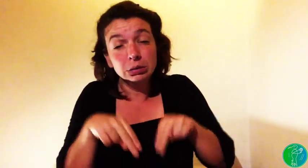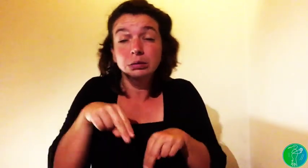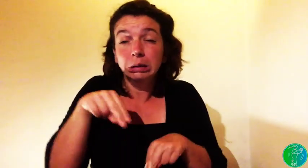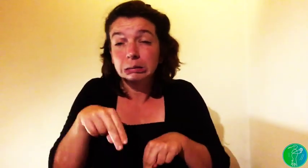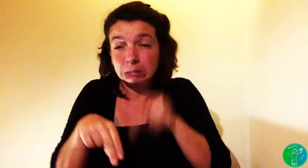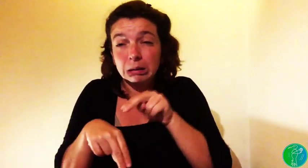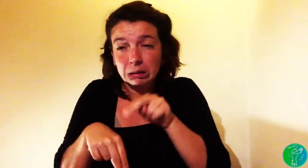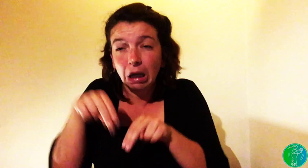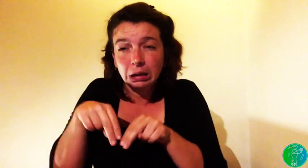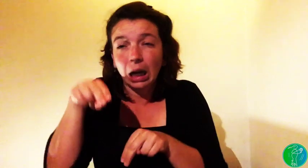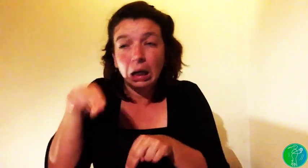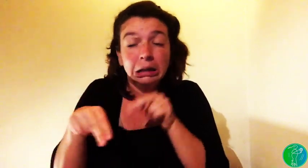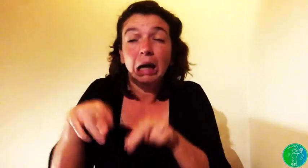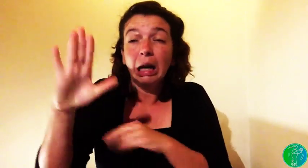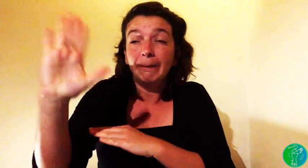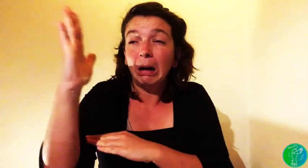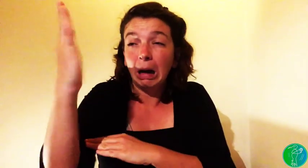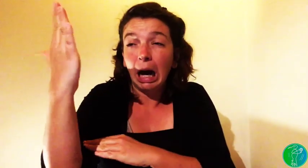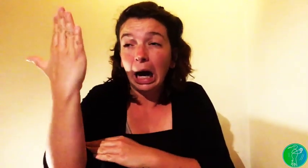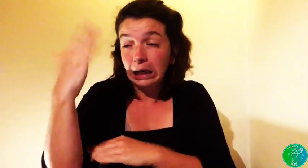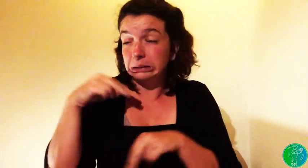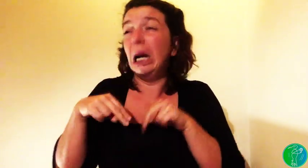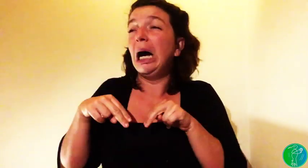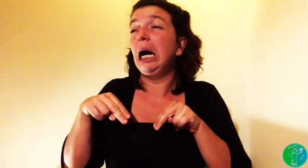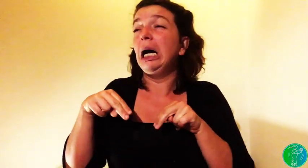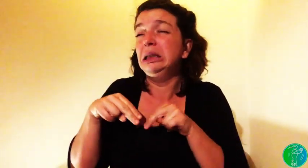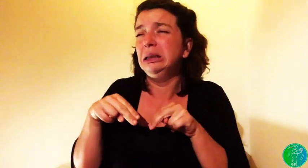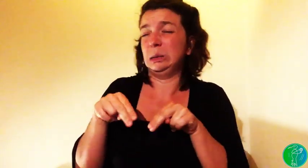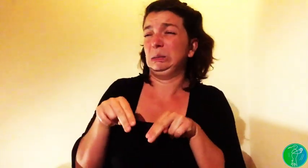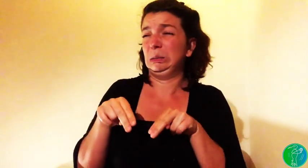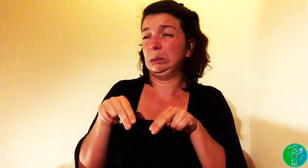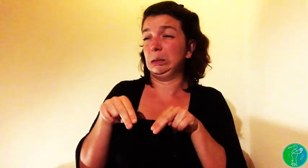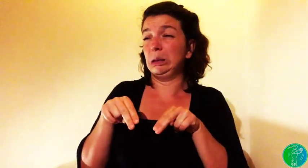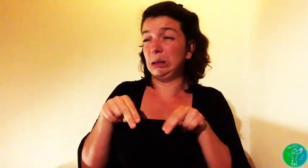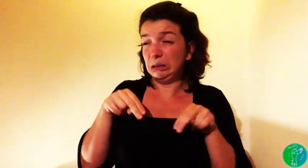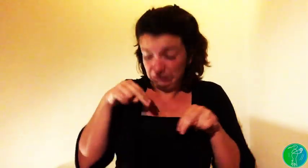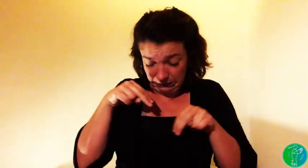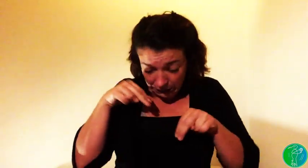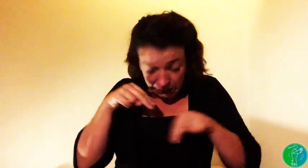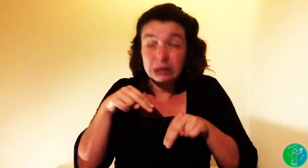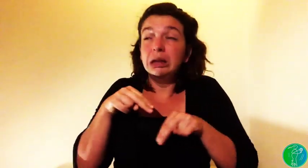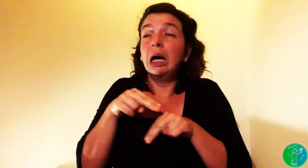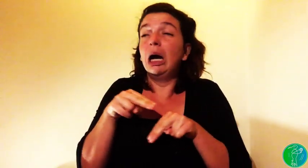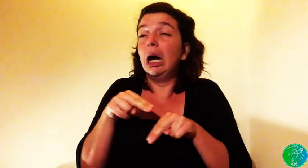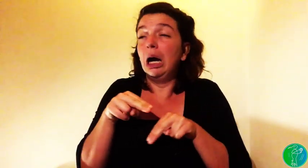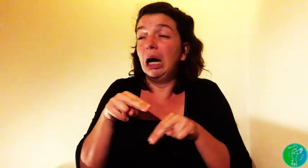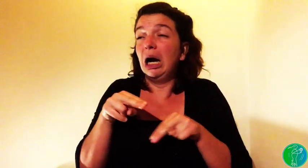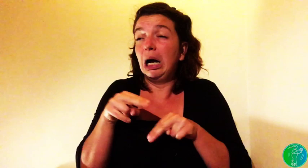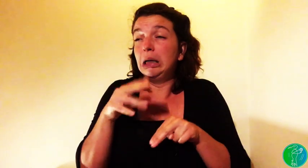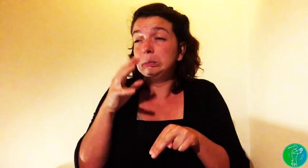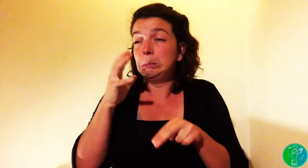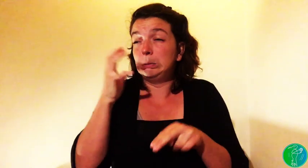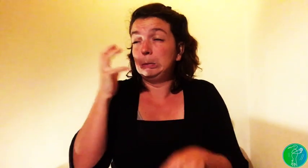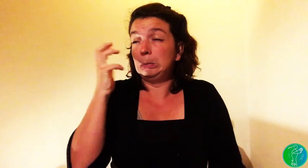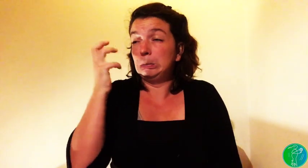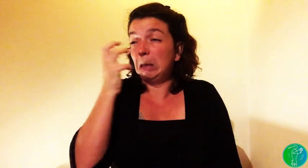miroir et s'exclama « Brrr, le bleu me donne